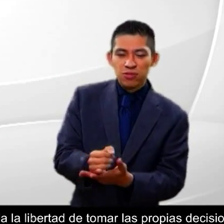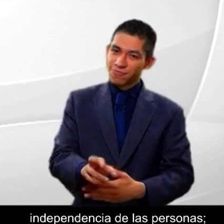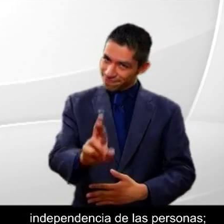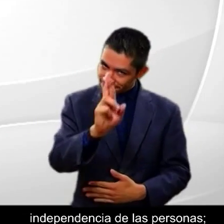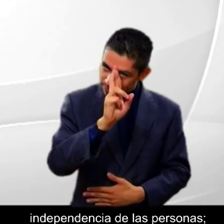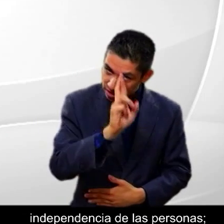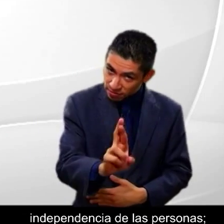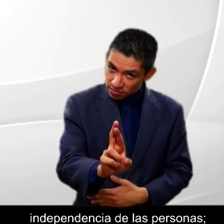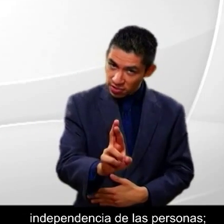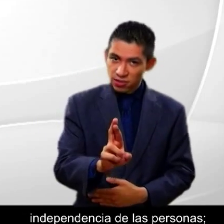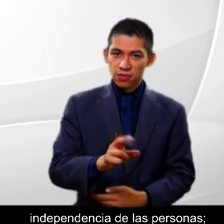independencia de las personas